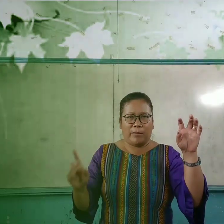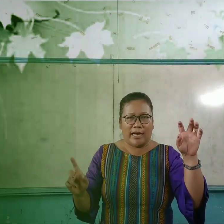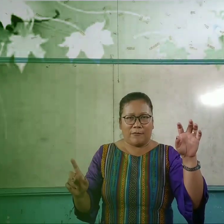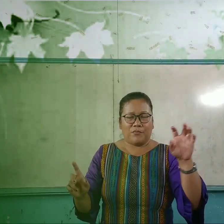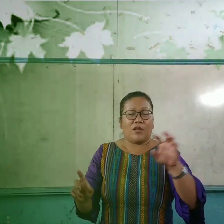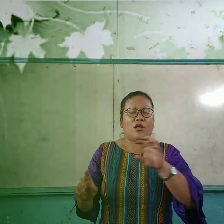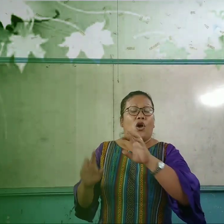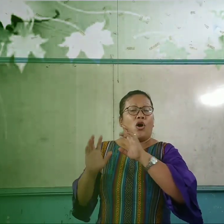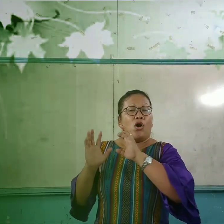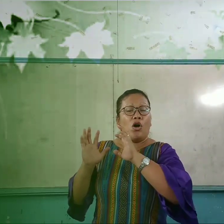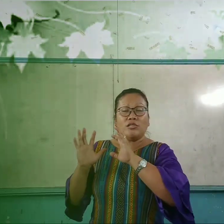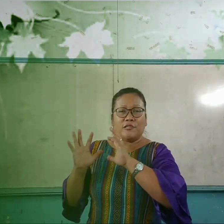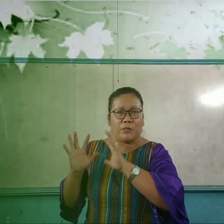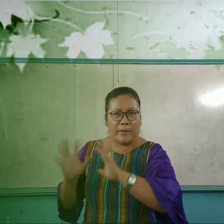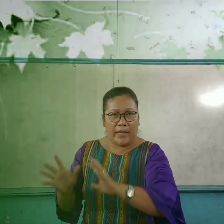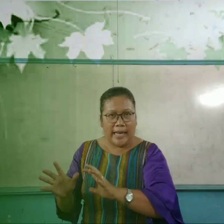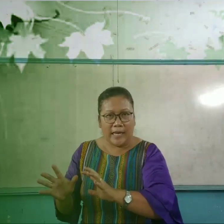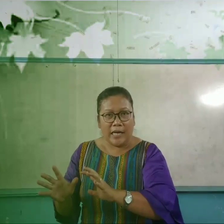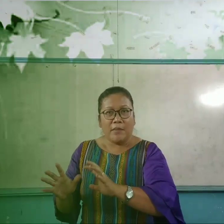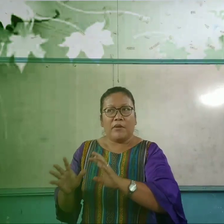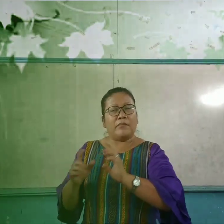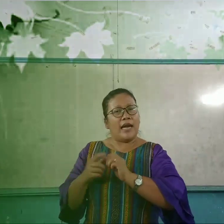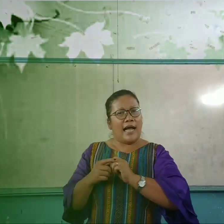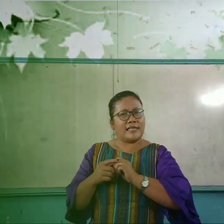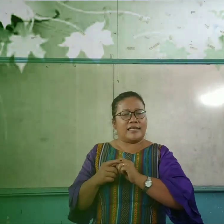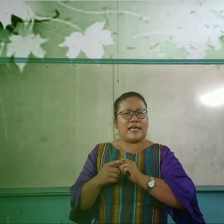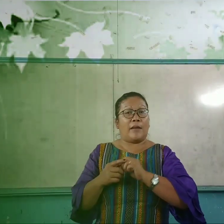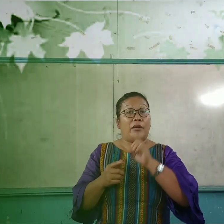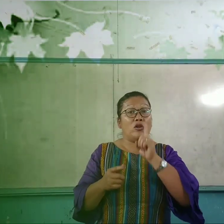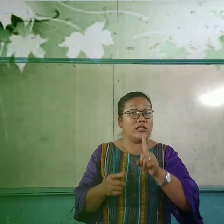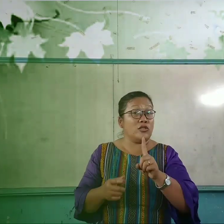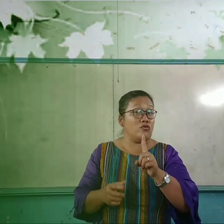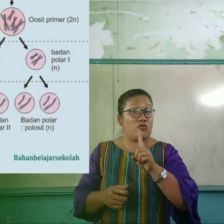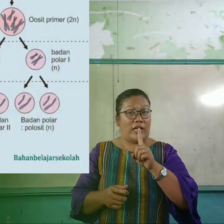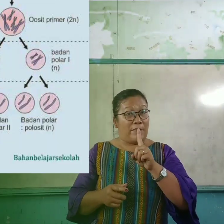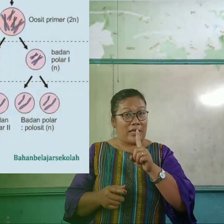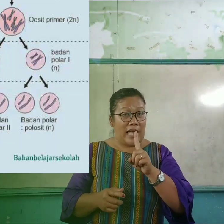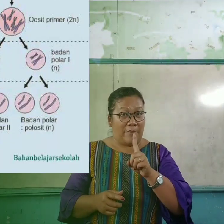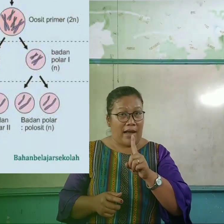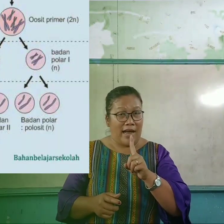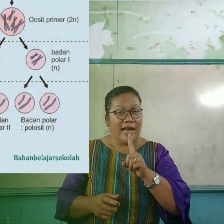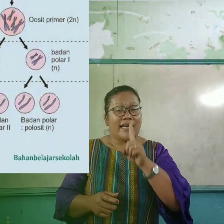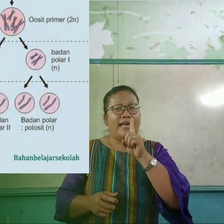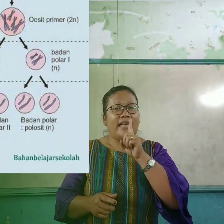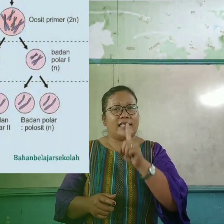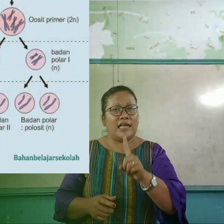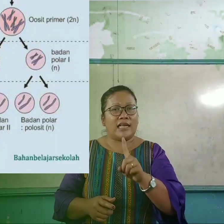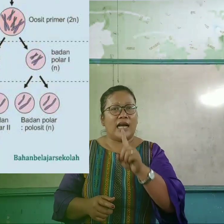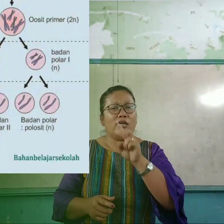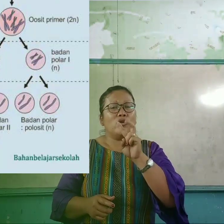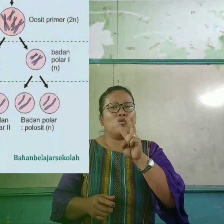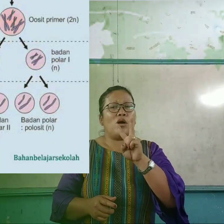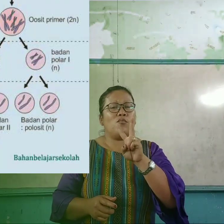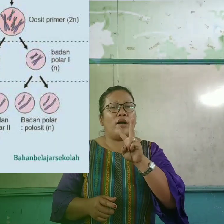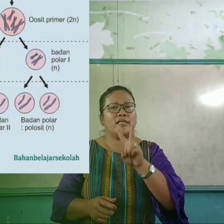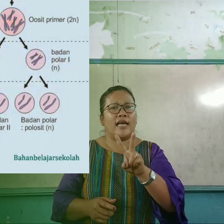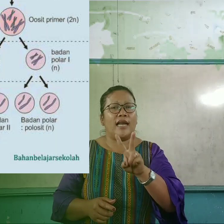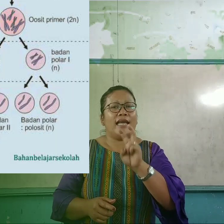primer. Oosit primer membelah secara meiosis untuk yang pertama dan dihasilkan dua buah sel